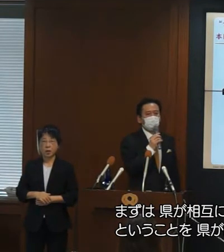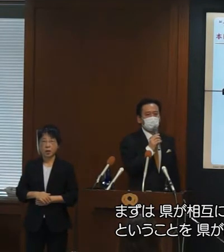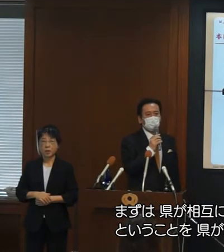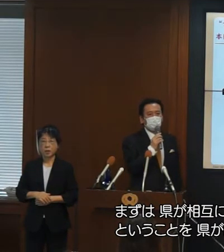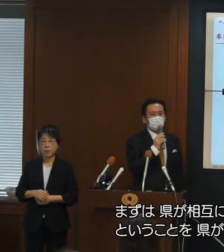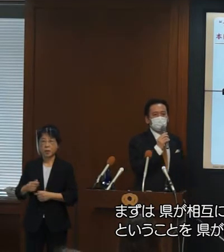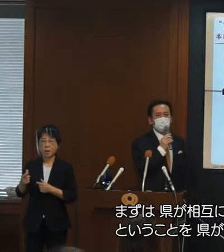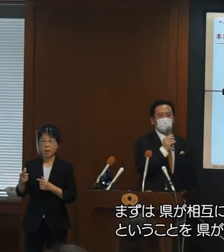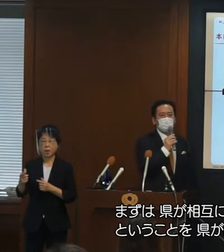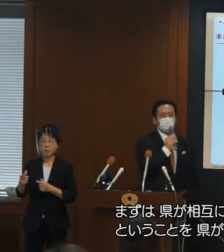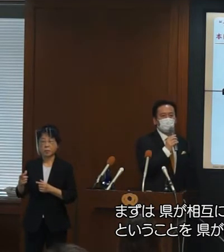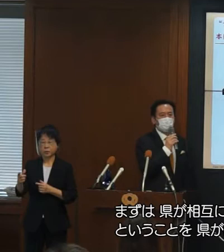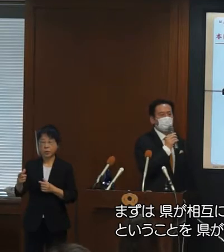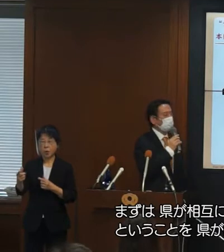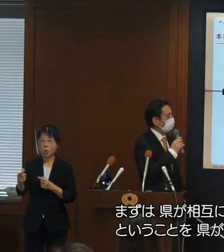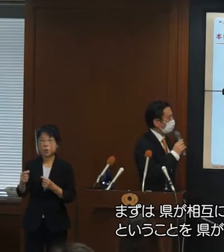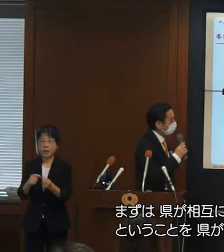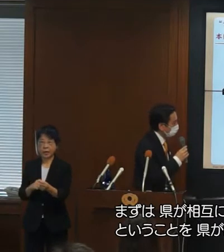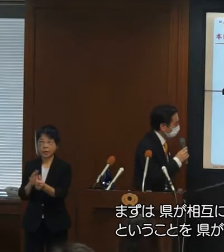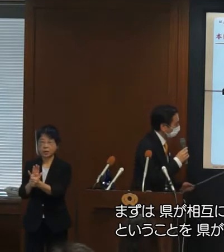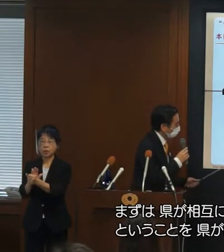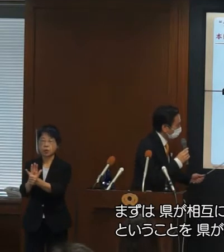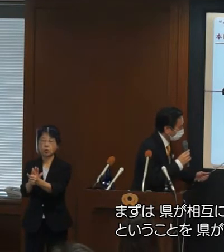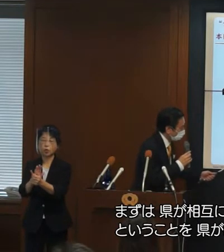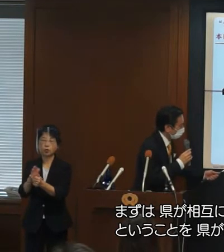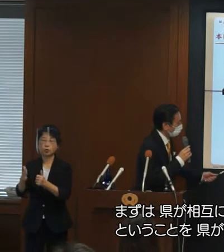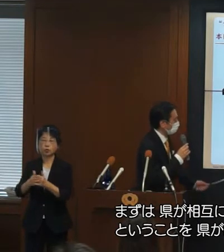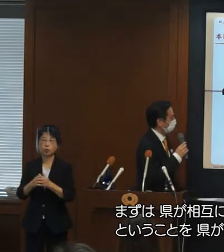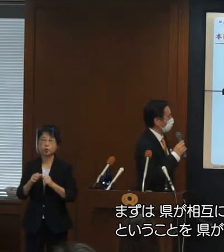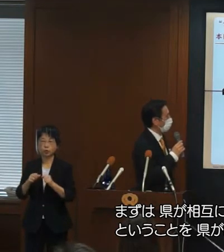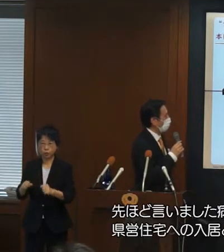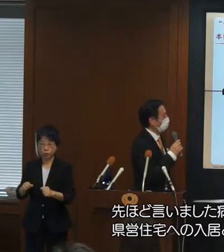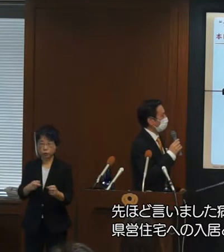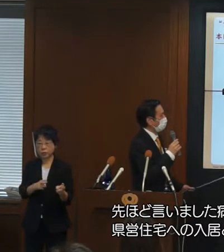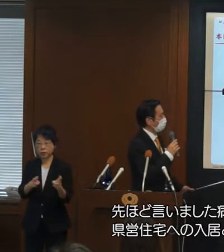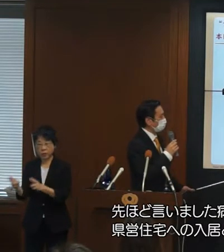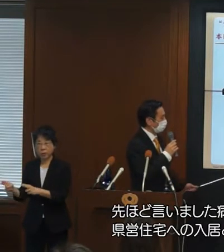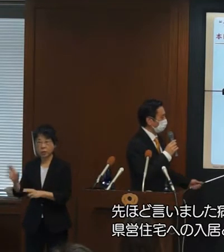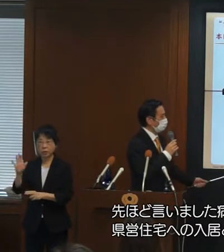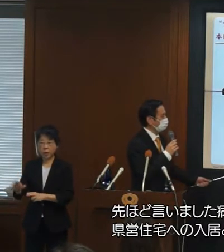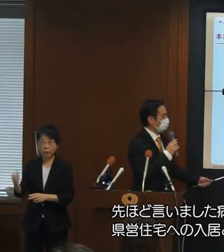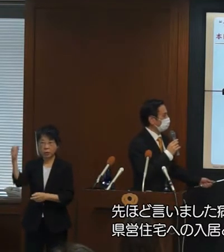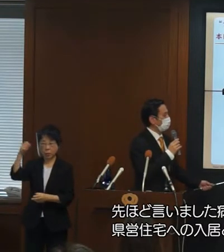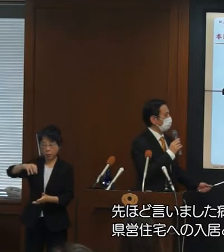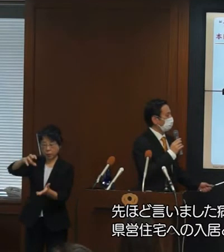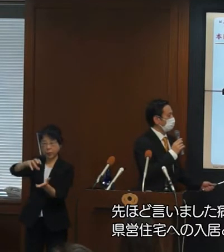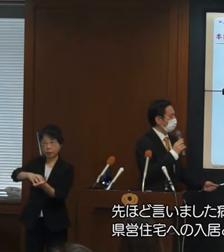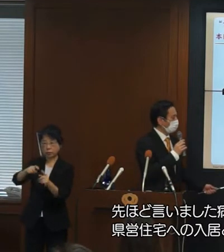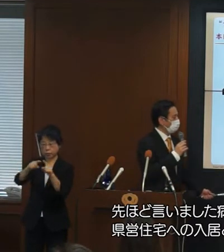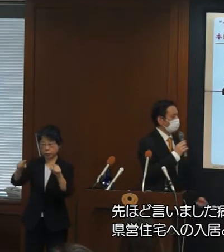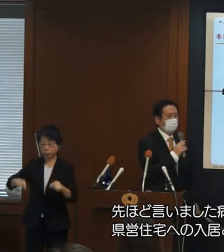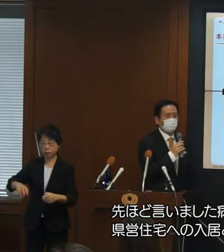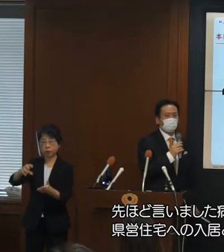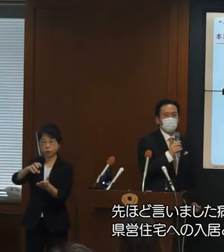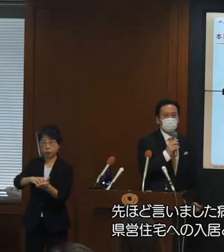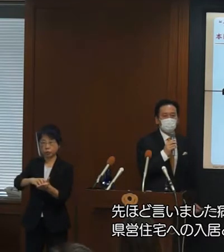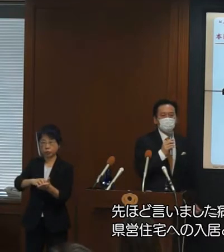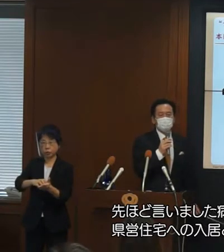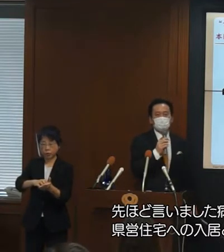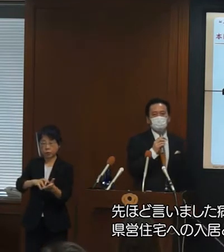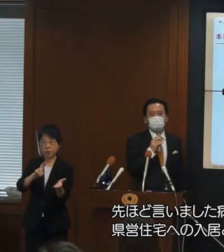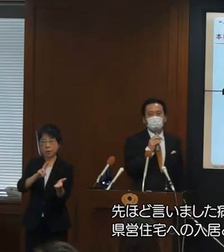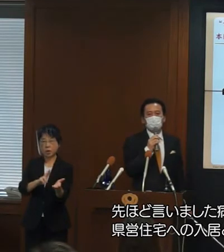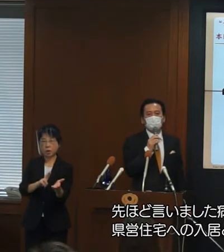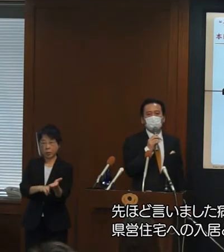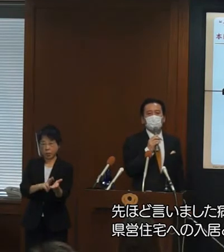関係なんだということを認め合う制度と県が証明することで、先ほど言いました病院関係だとか県